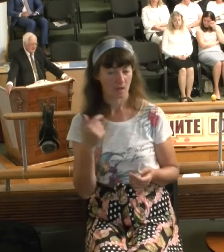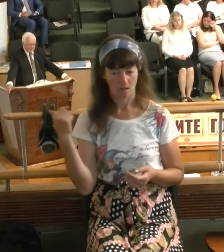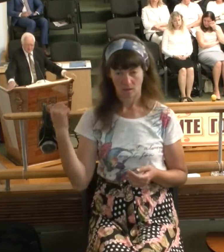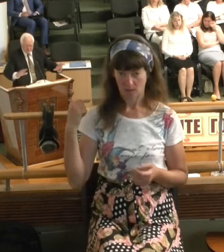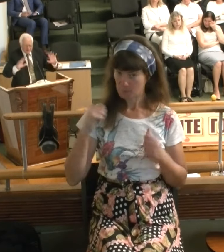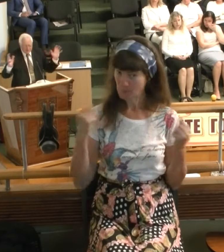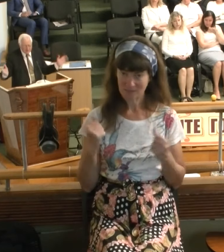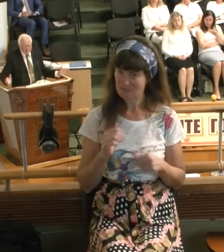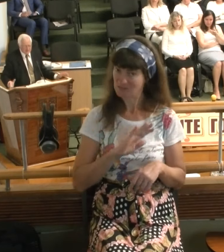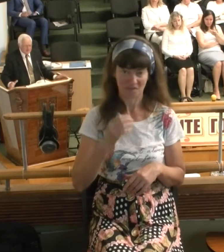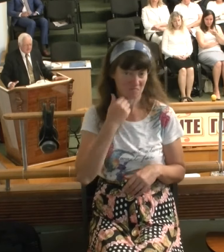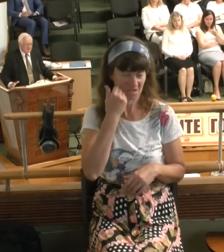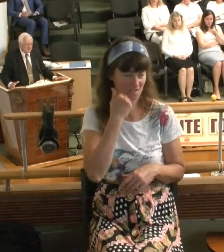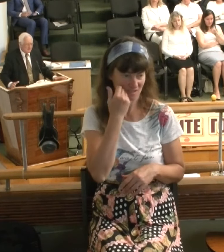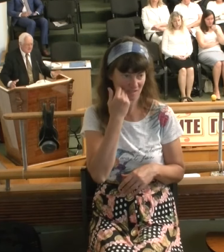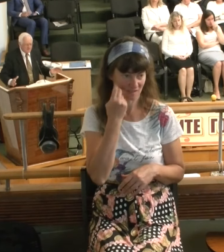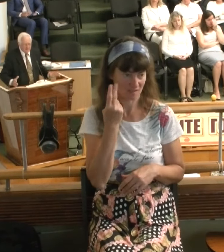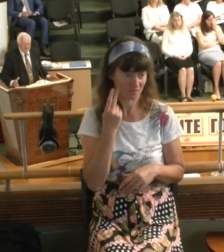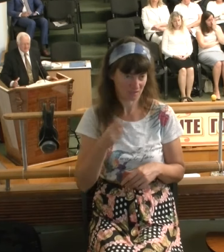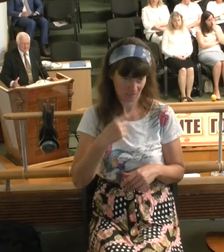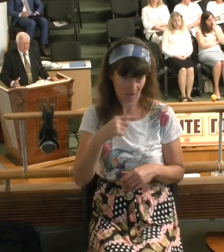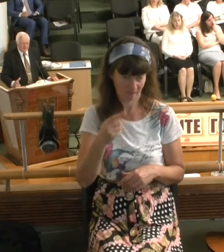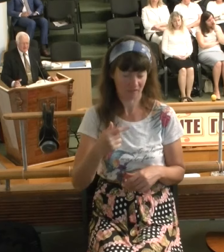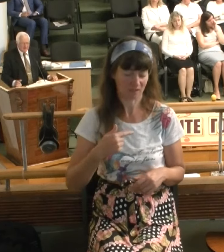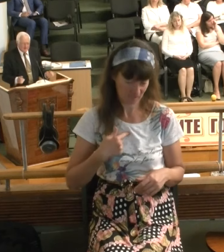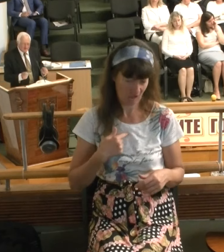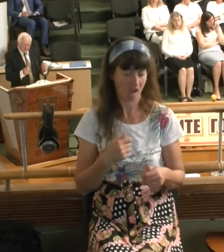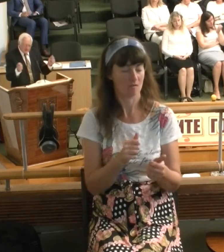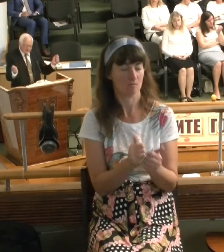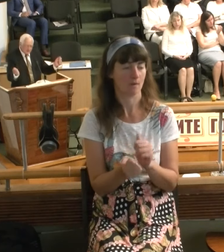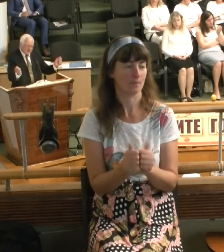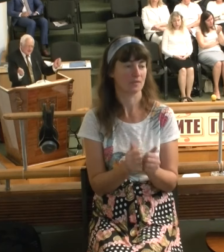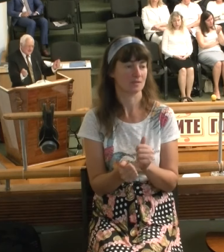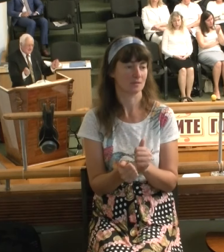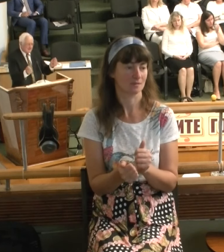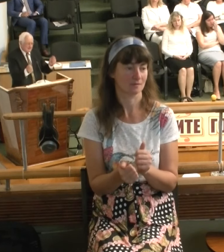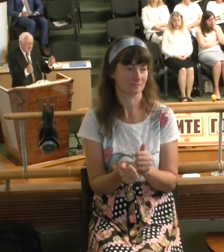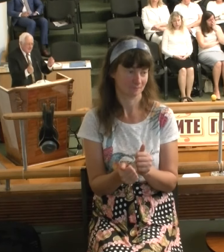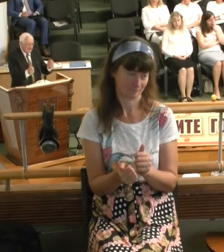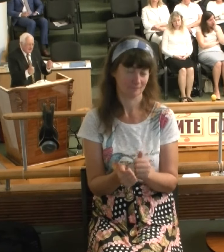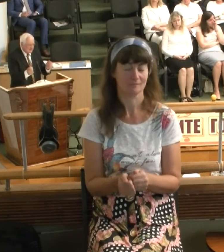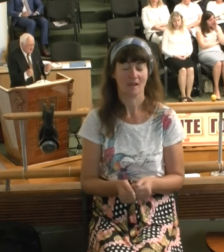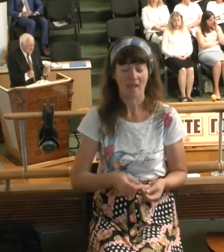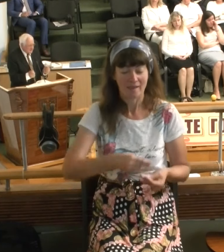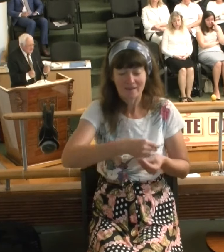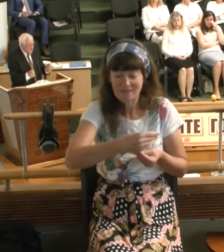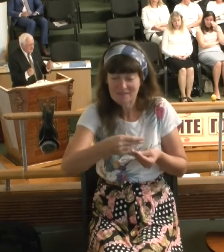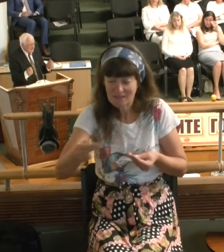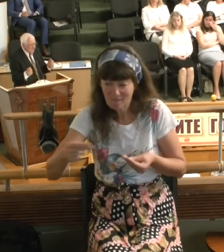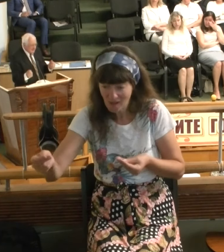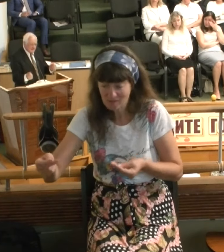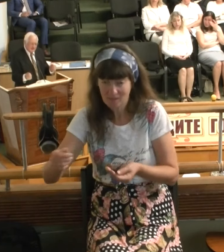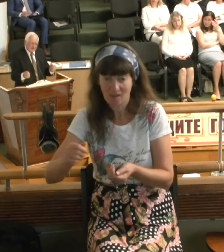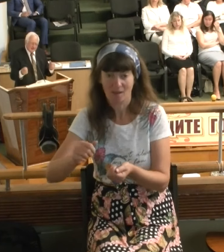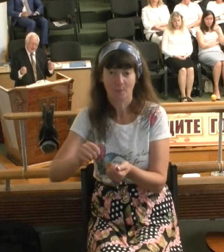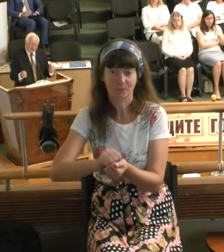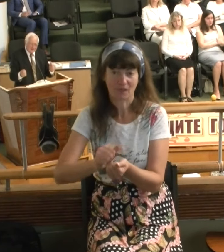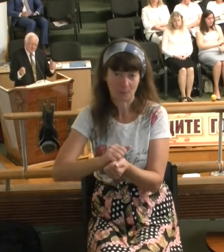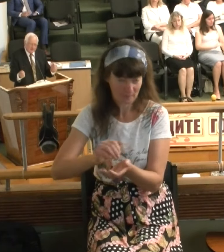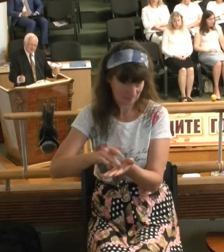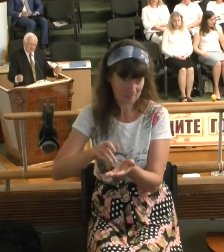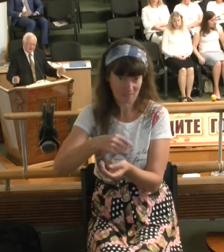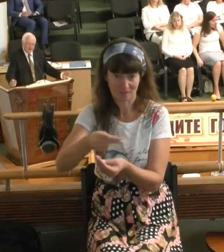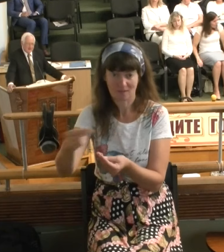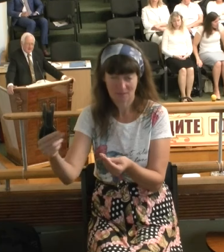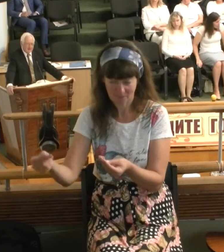Васильевке, где еще не было церквей, мы фильм показывали, раздавали пригласительные. Когда я говорил, что мы евангельские